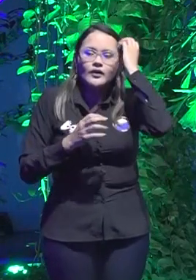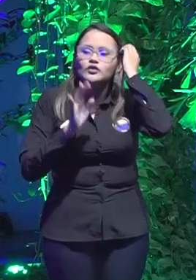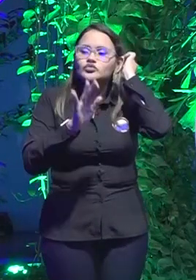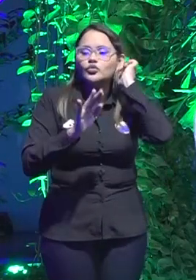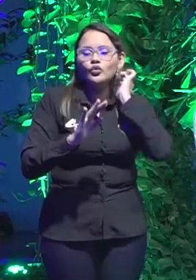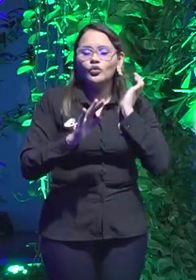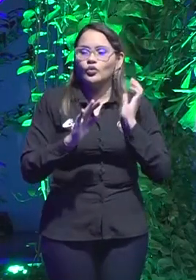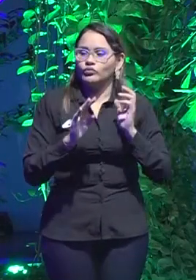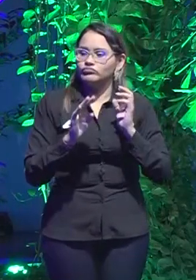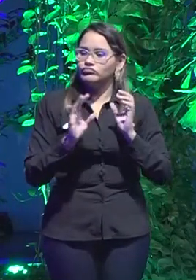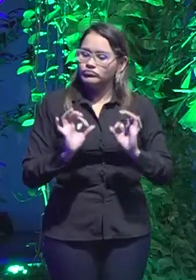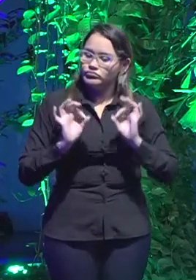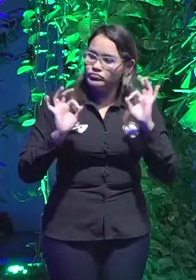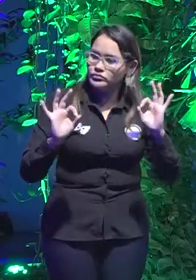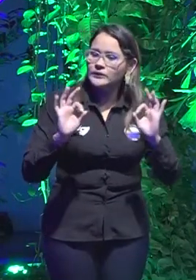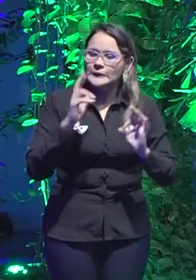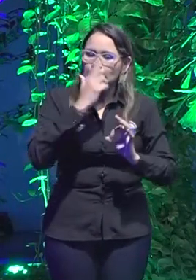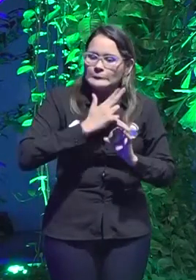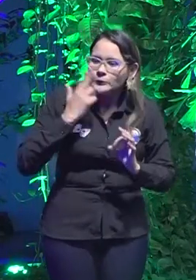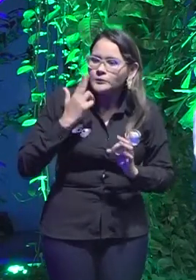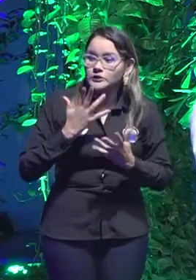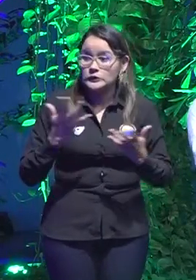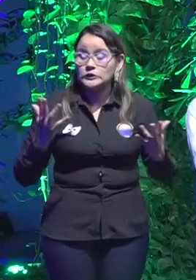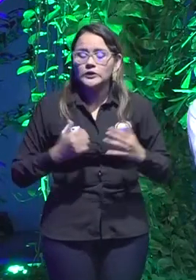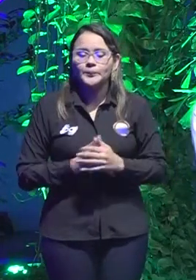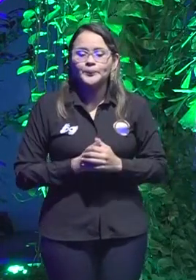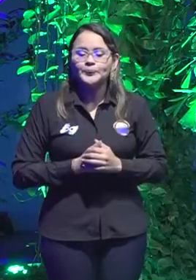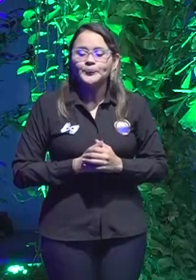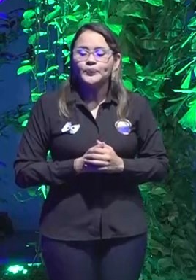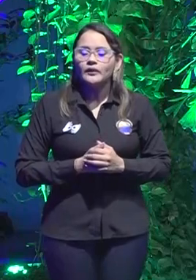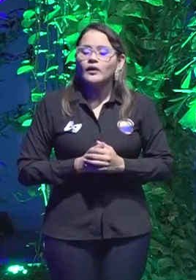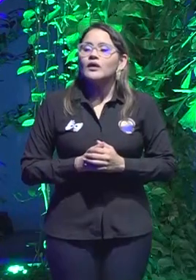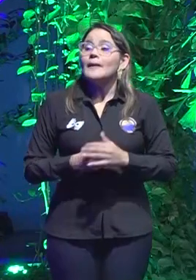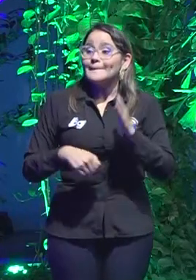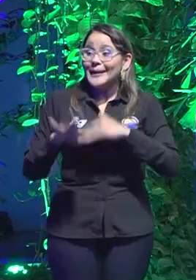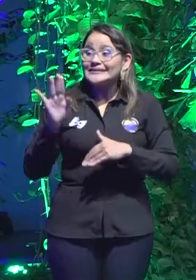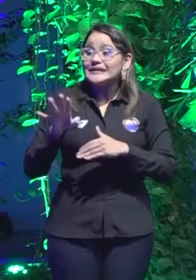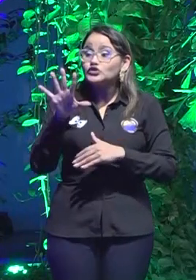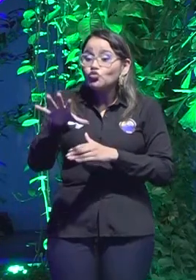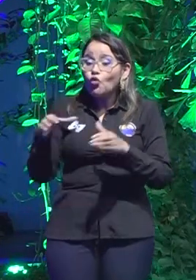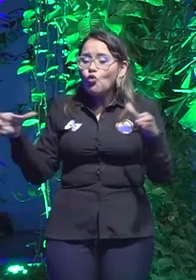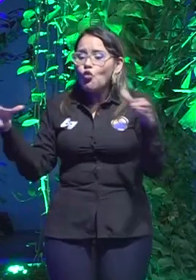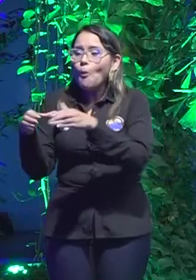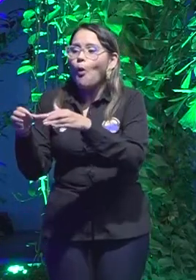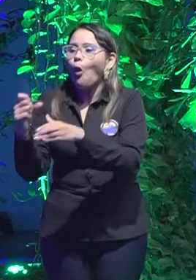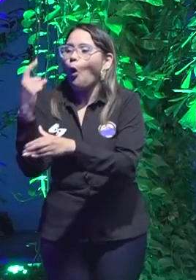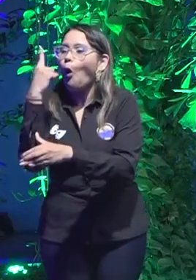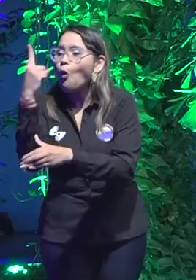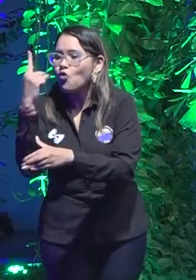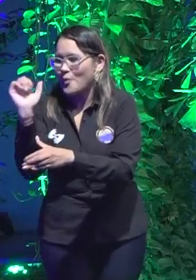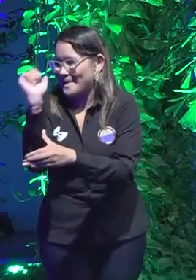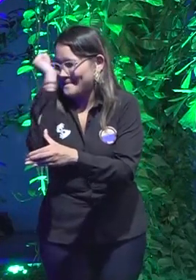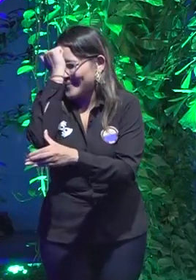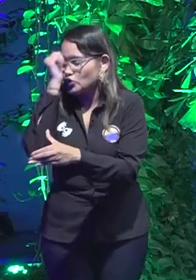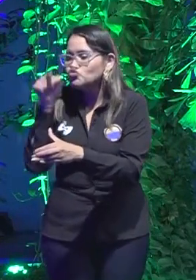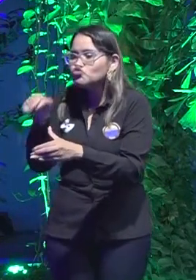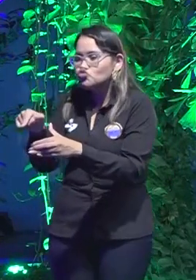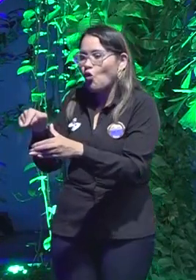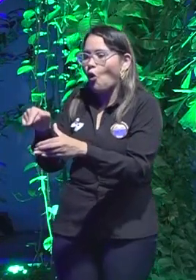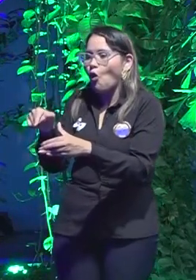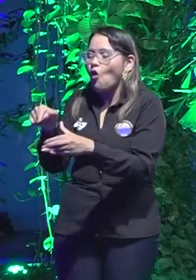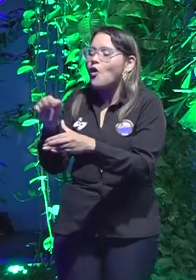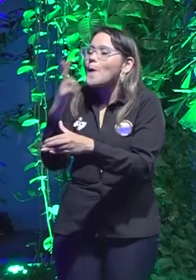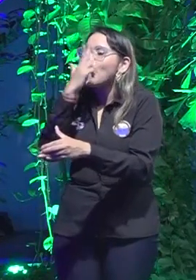evidenciar a nivel global, a través de un organismo que es el único que reconoce el engagement y el